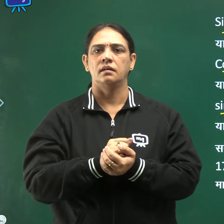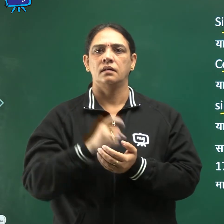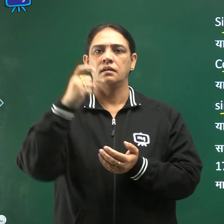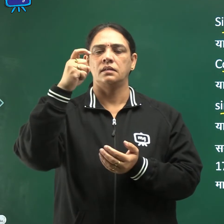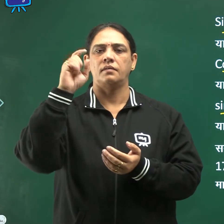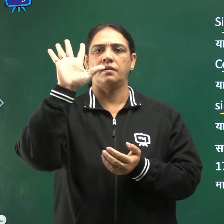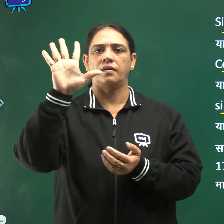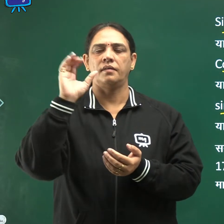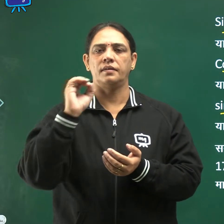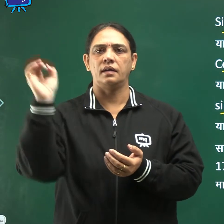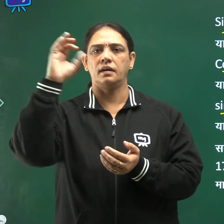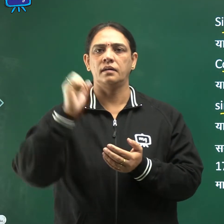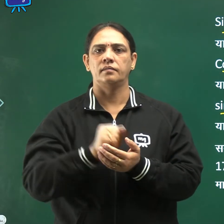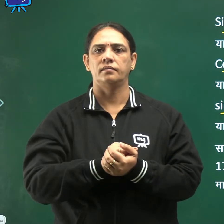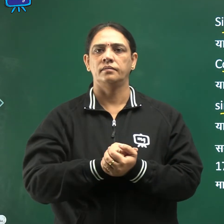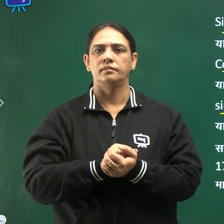75 डिग्री।